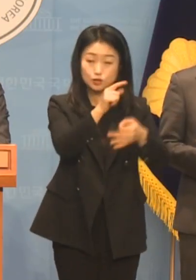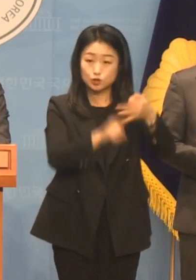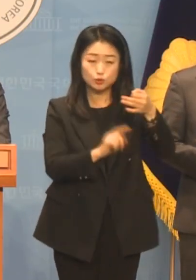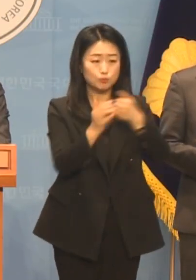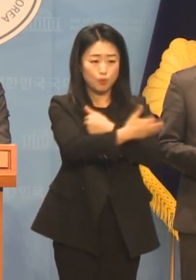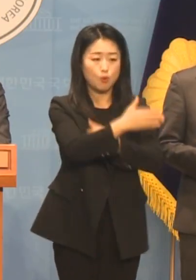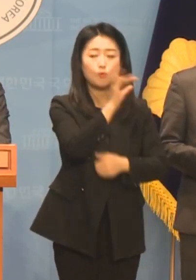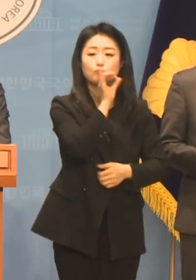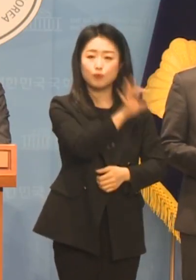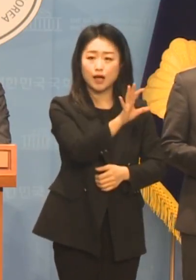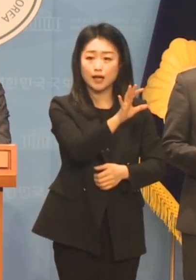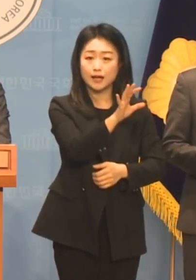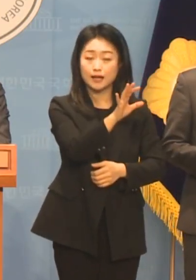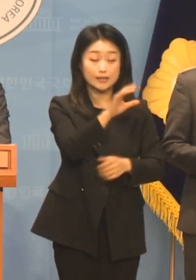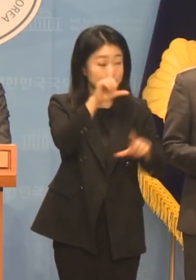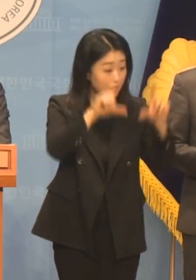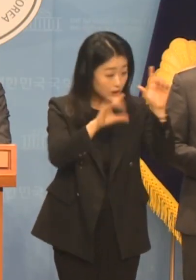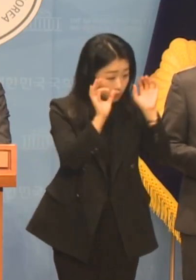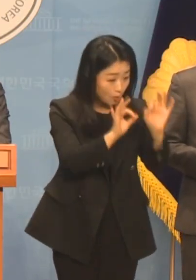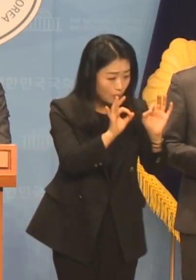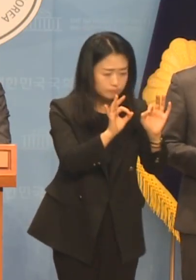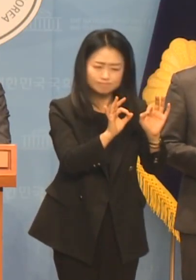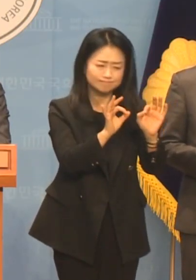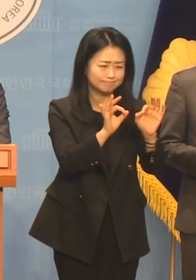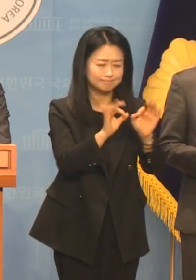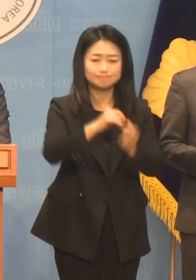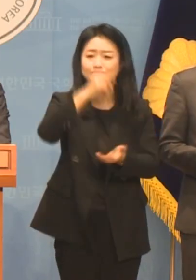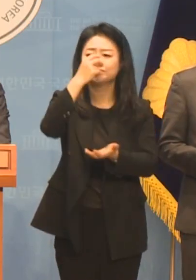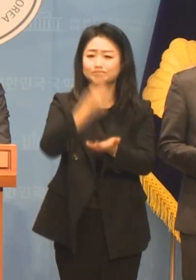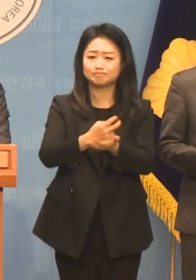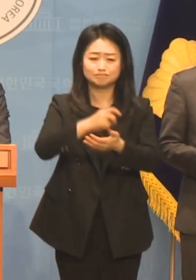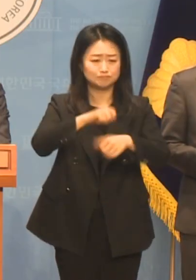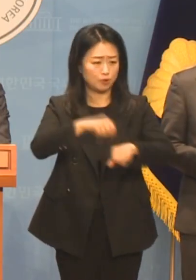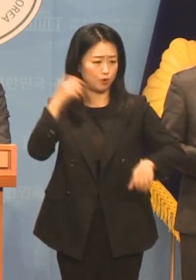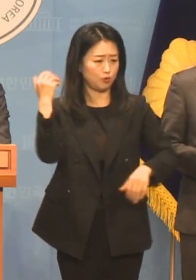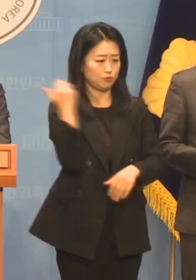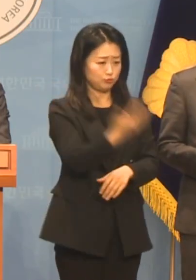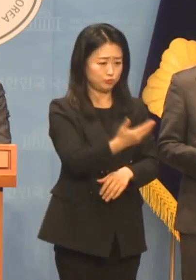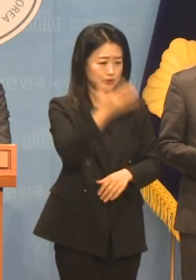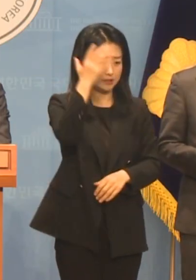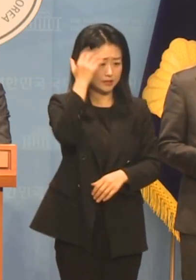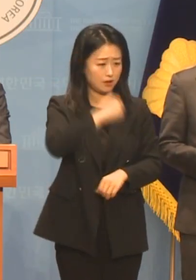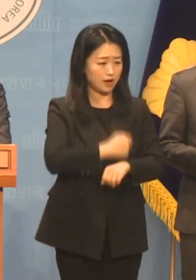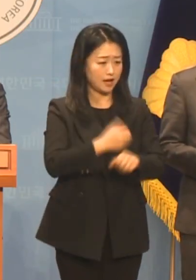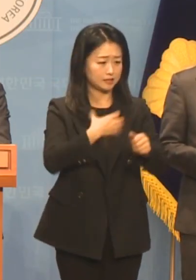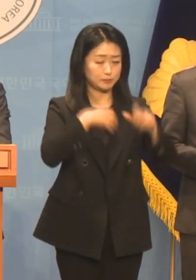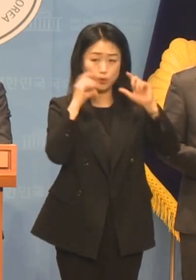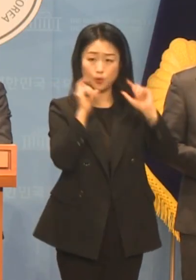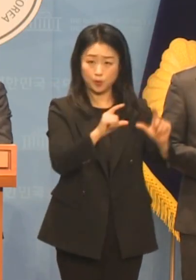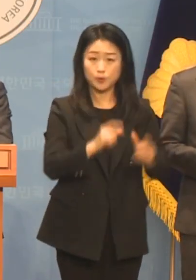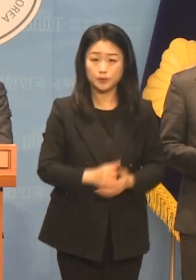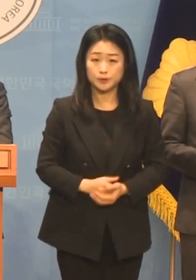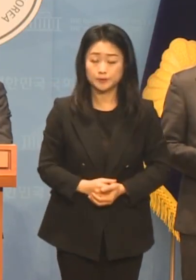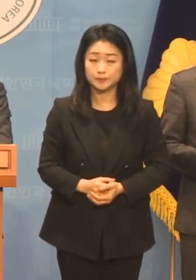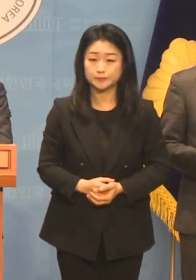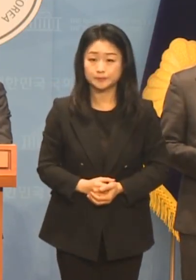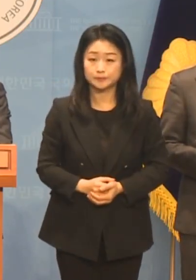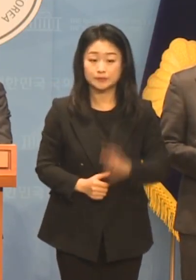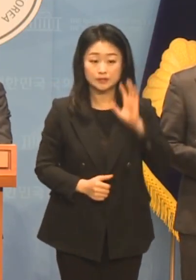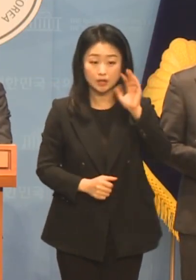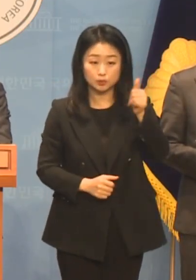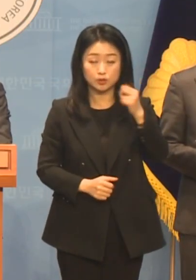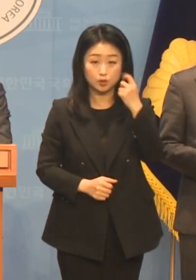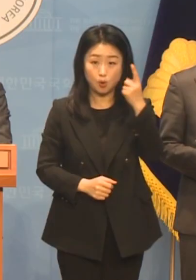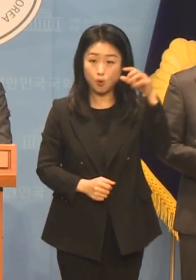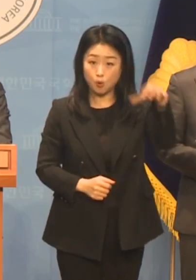없습니다. 작금의 행동은 반드시 법적 처벌이 뒤따를 것임을 엄중히 경고합니다. 대통령 경호처가